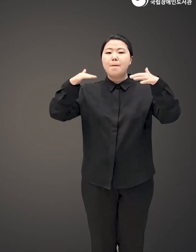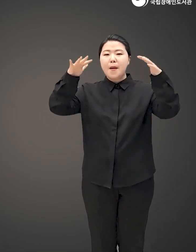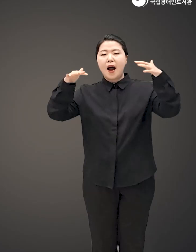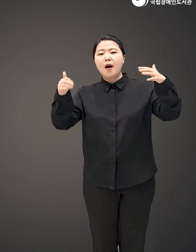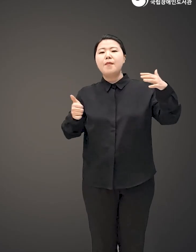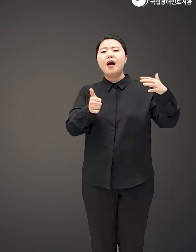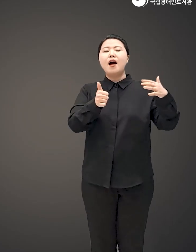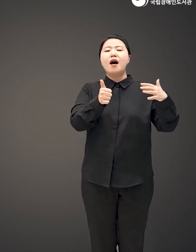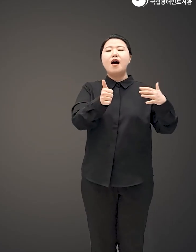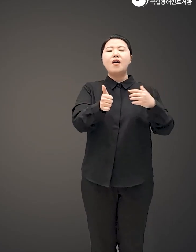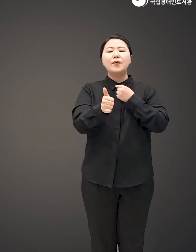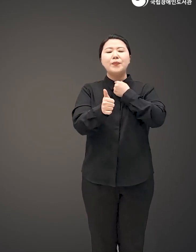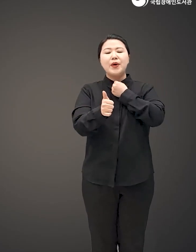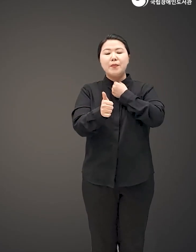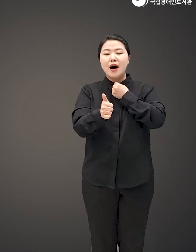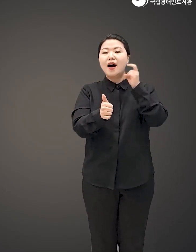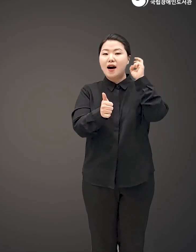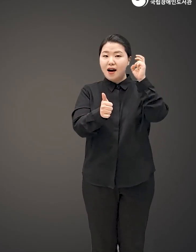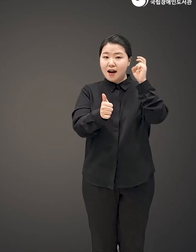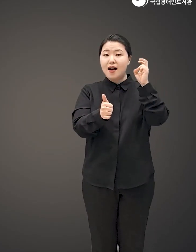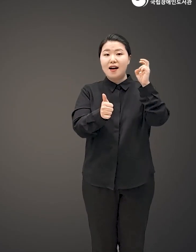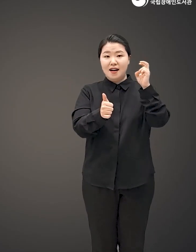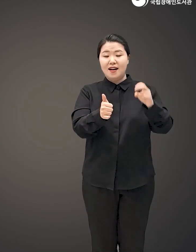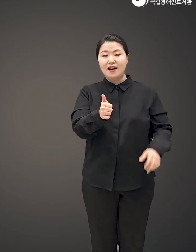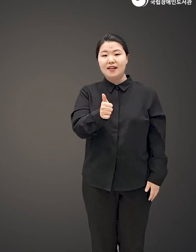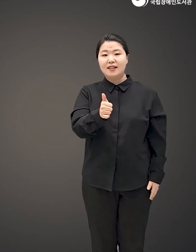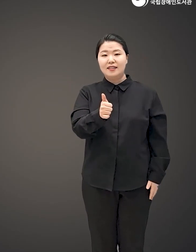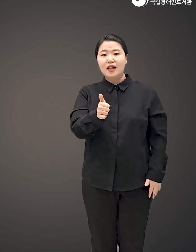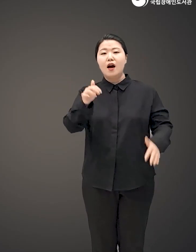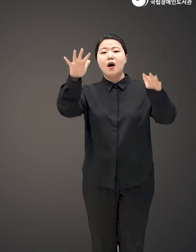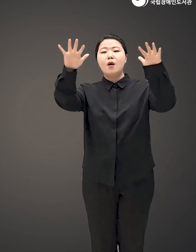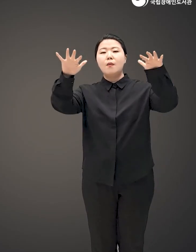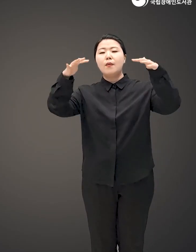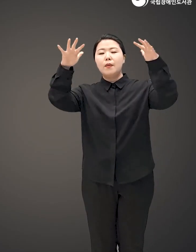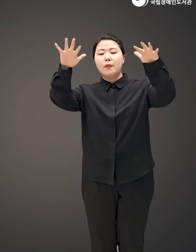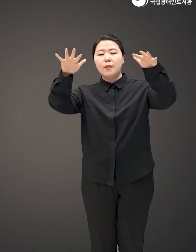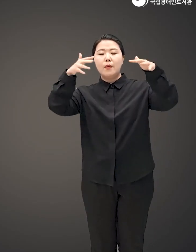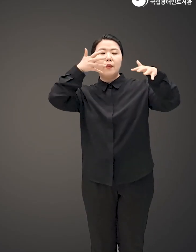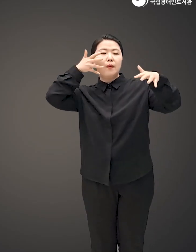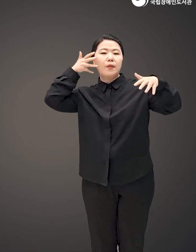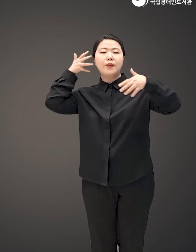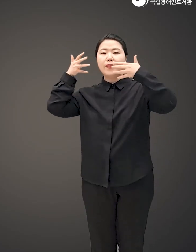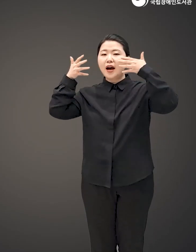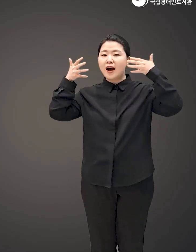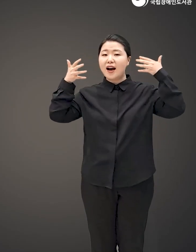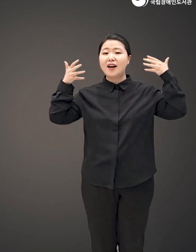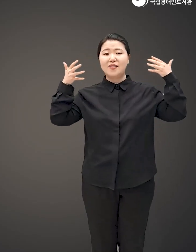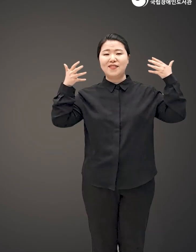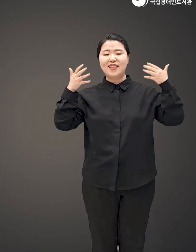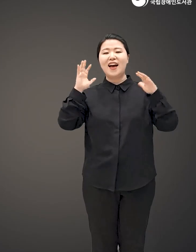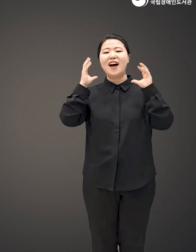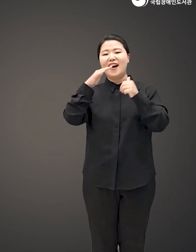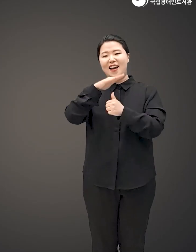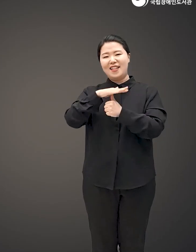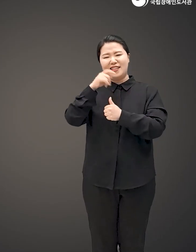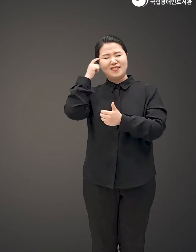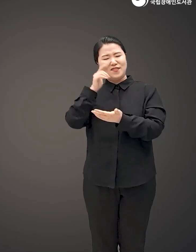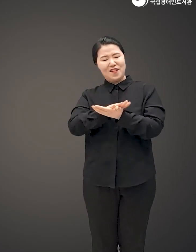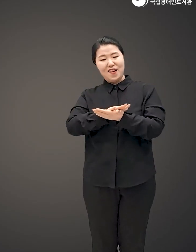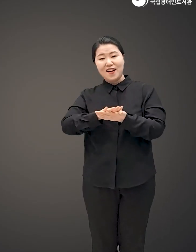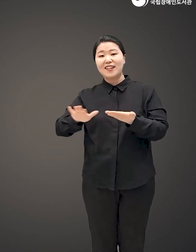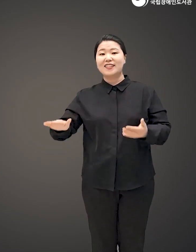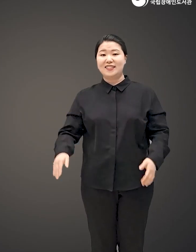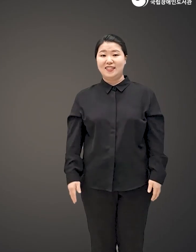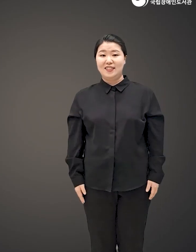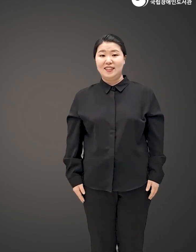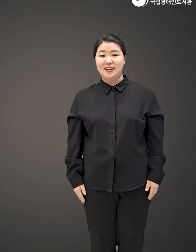속으로 들어가고 싶은 마음이 생길 것입니다. 그때 살랑 날아오는 바람 한 줄기가 아이들을 시원하게 만들어 줄